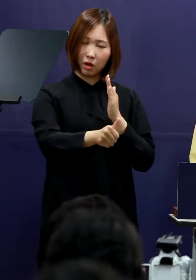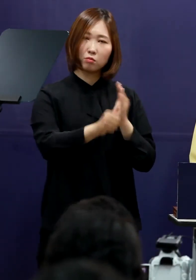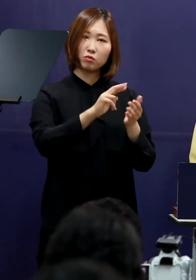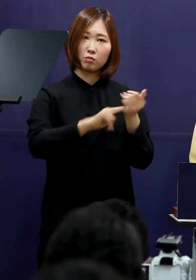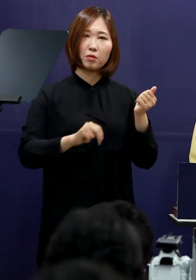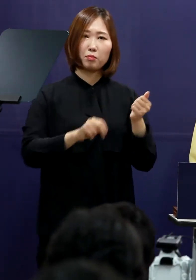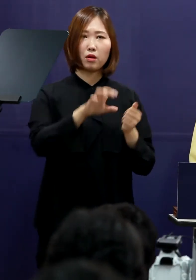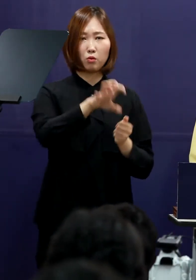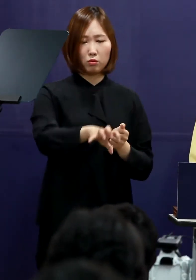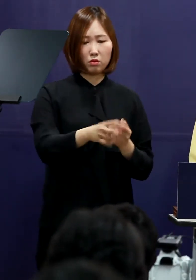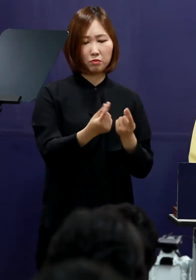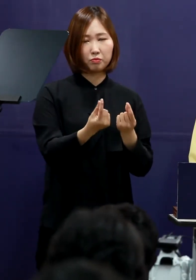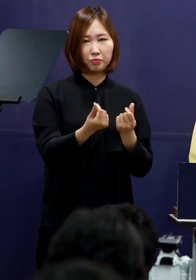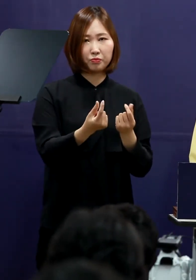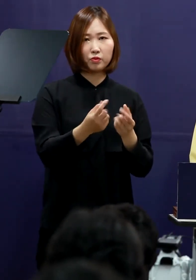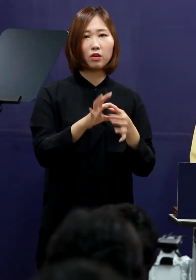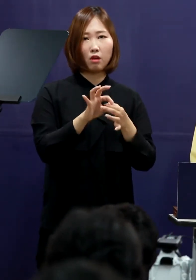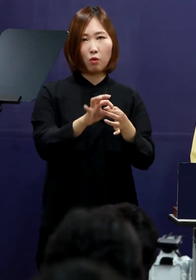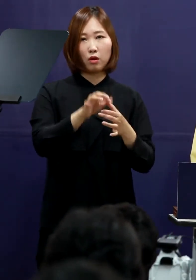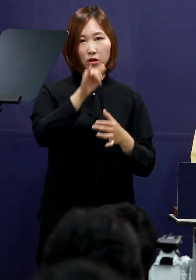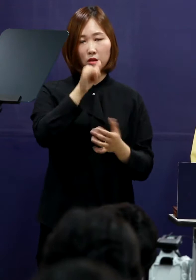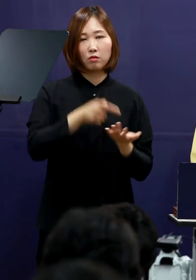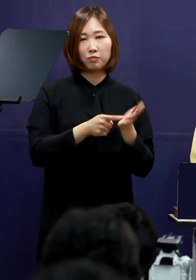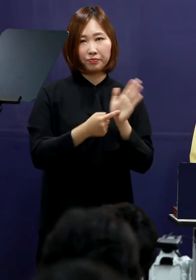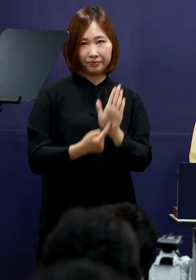시설과 관련이 있는 것으로 나타났습니다.